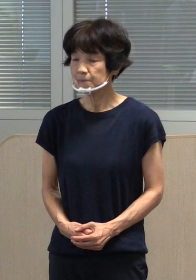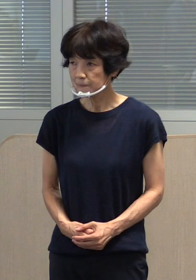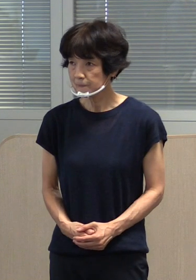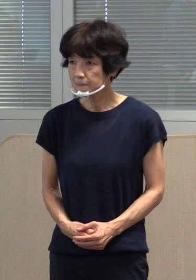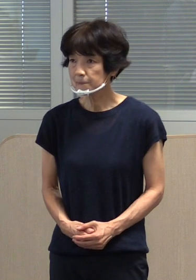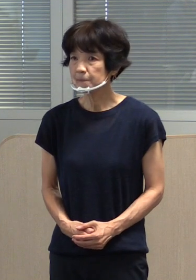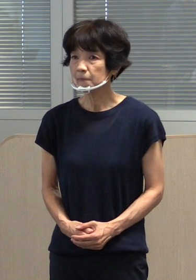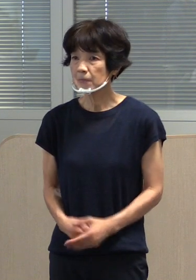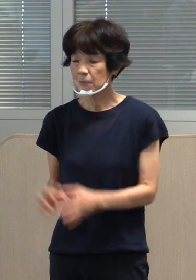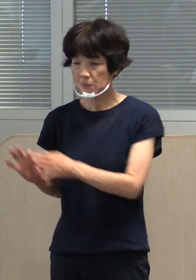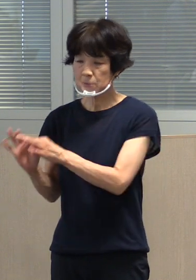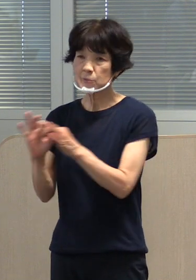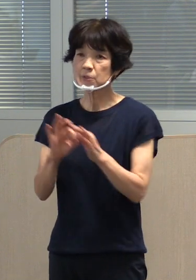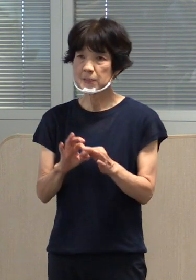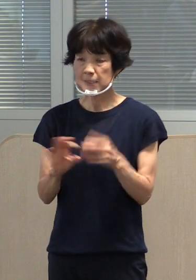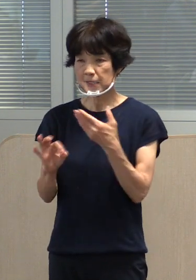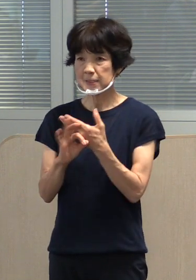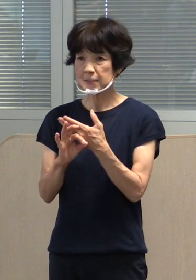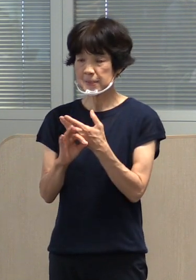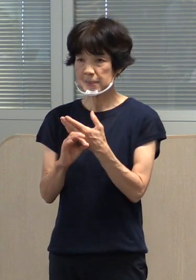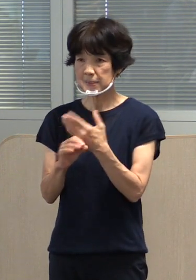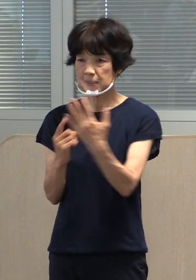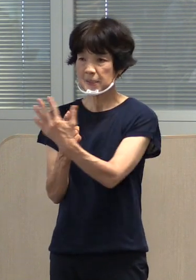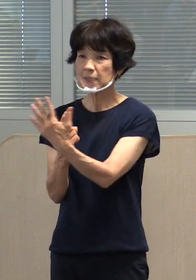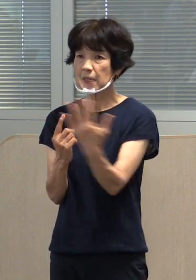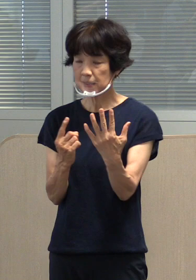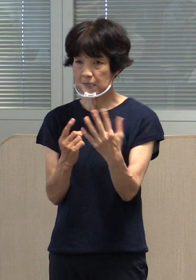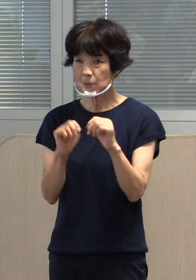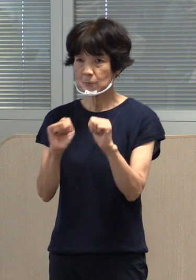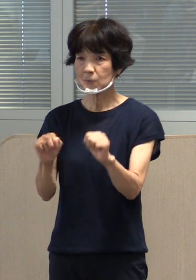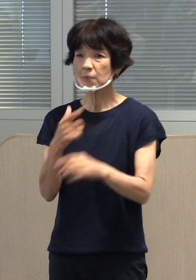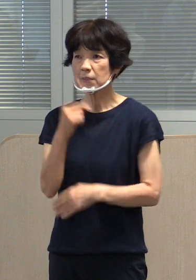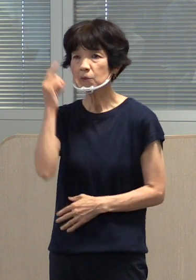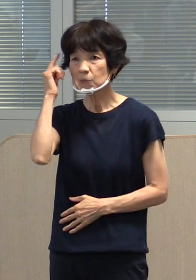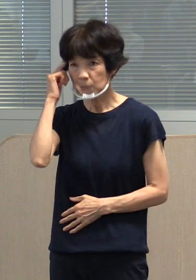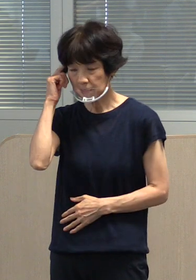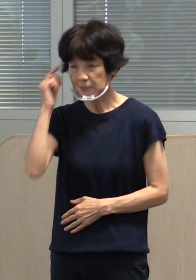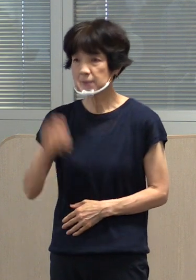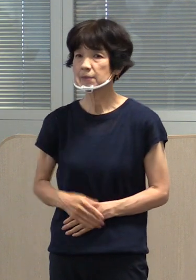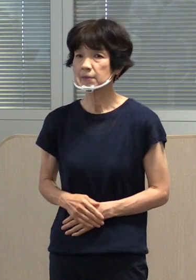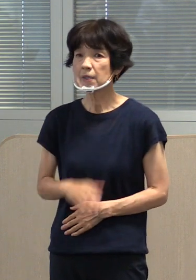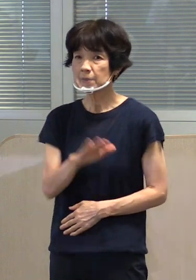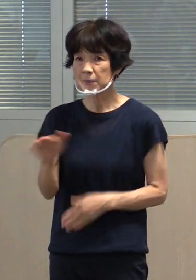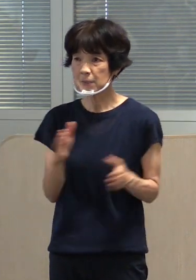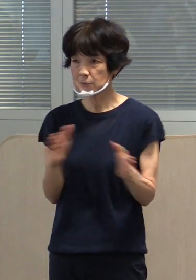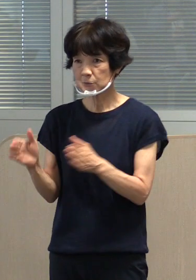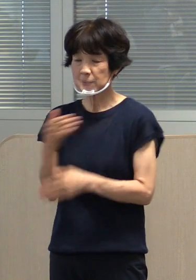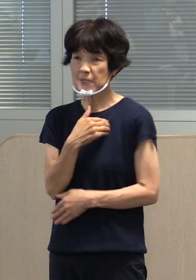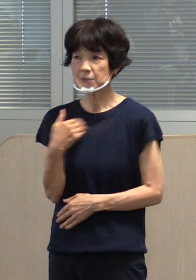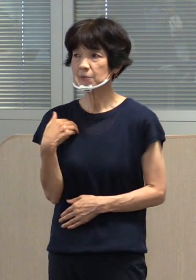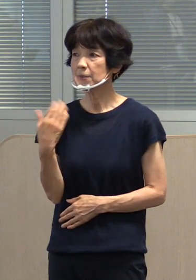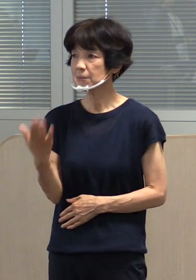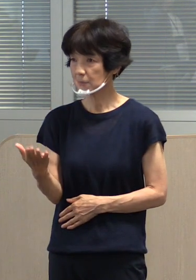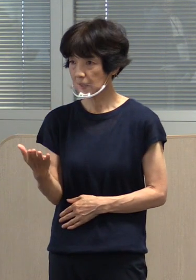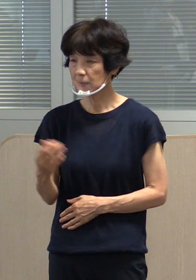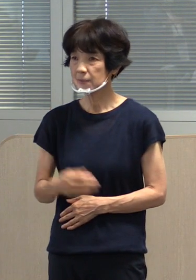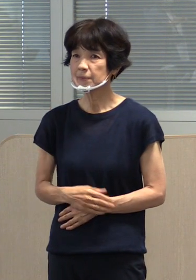それでは引き続き臨時記者会見を行いたいと思います。皆さん準備はよろしいでしょう